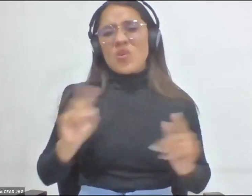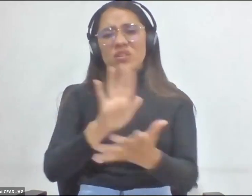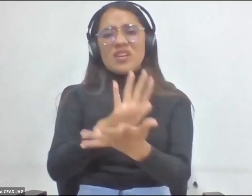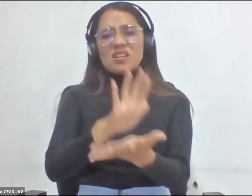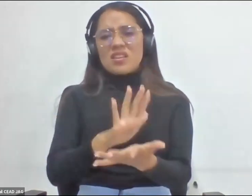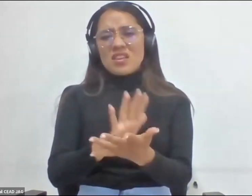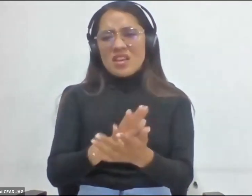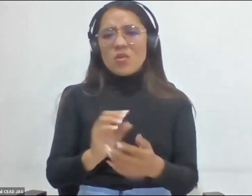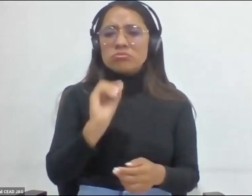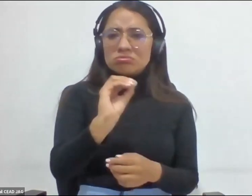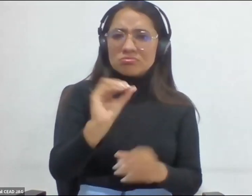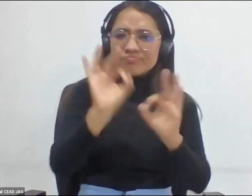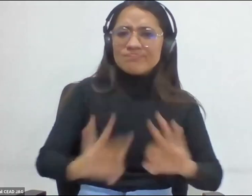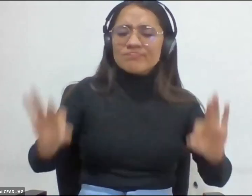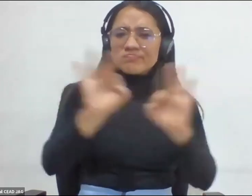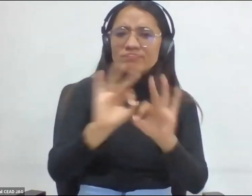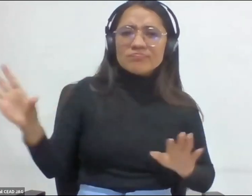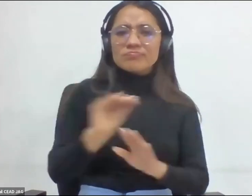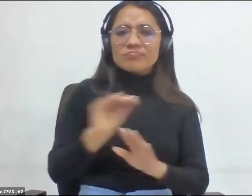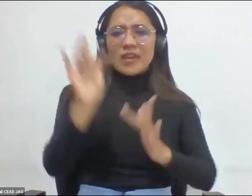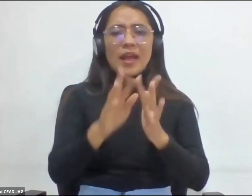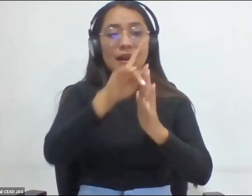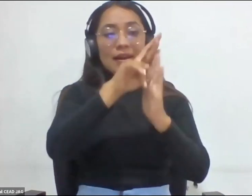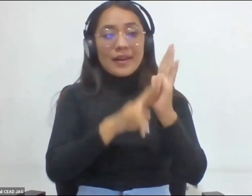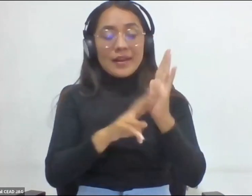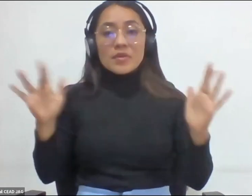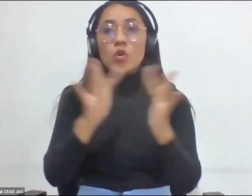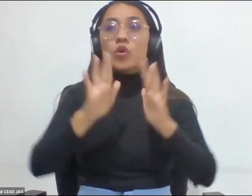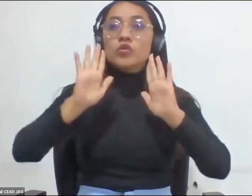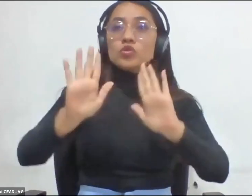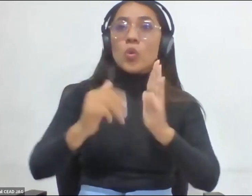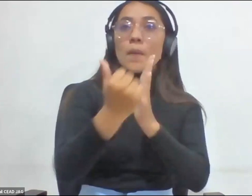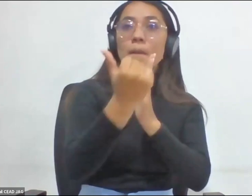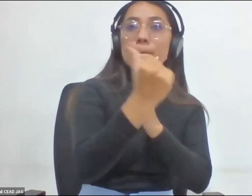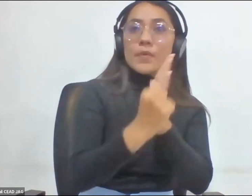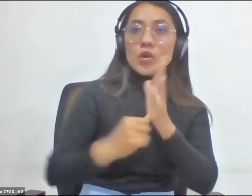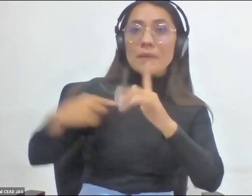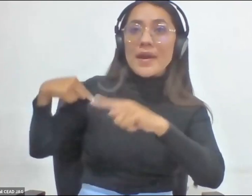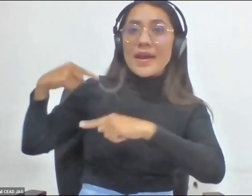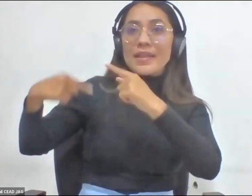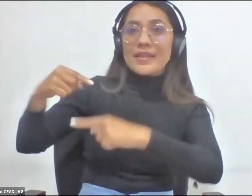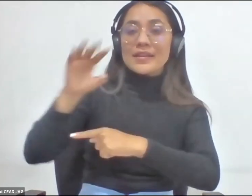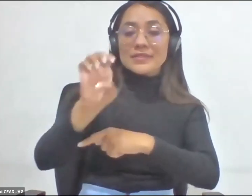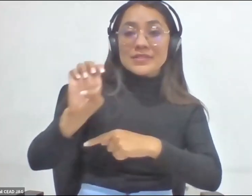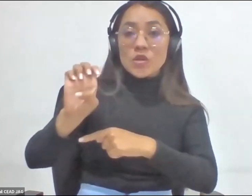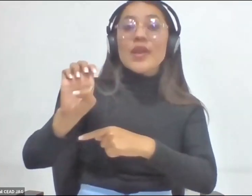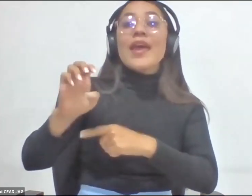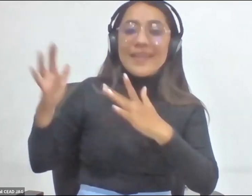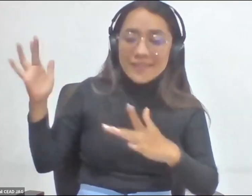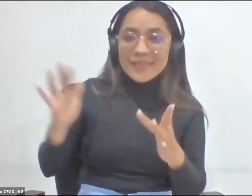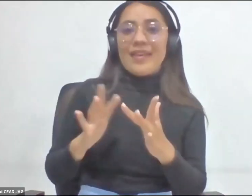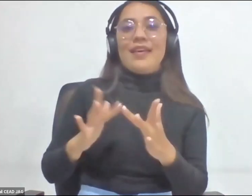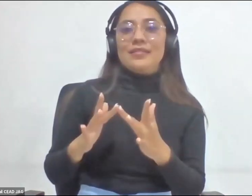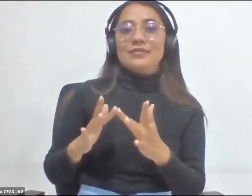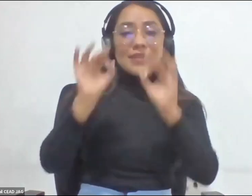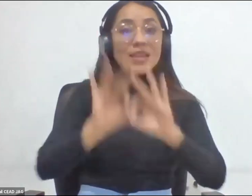unos determinantes dentro del reglamento operativo del programa generación eh que son los únicos determinantes de determinantes que